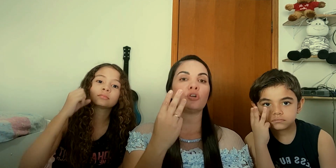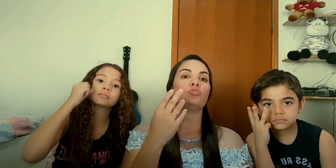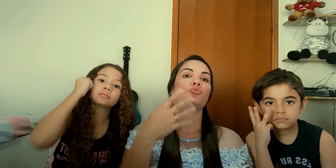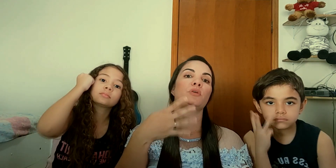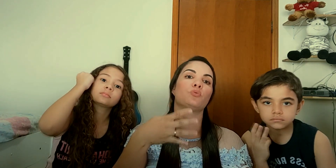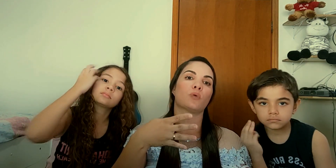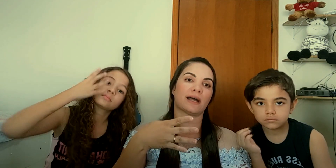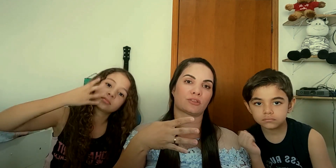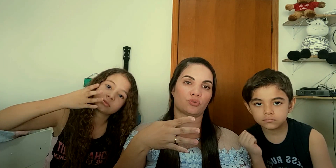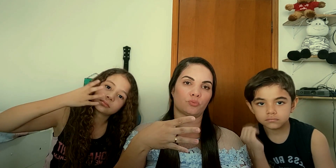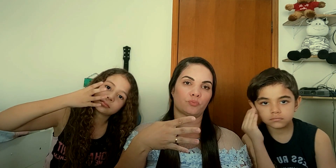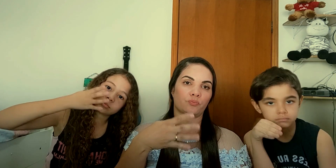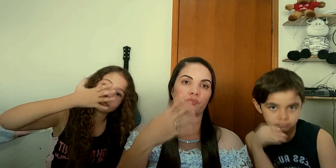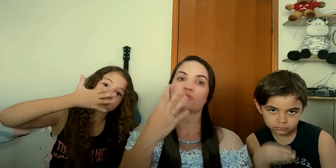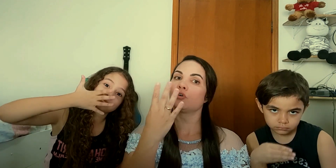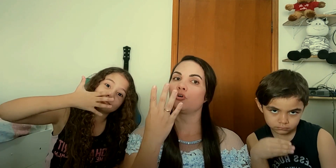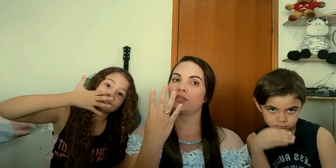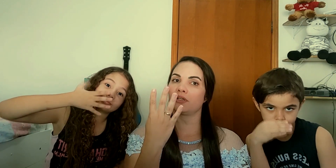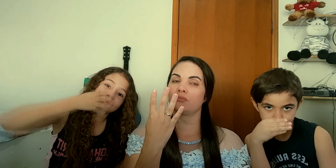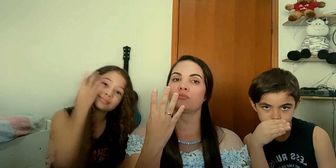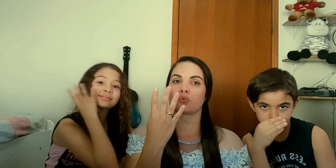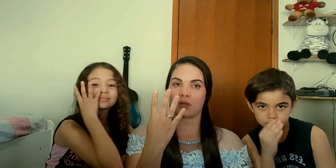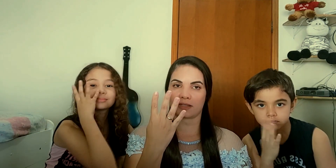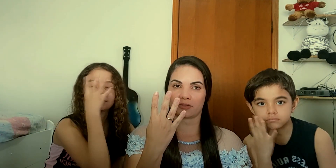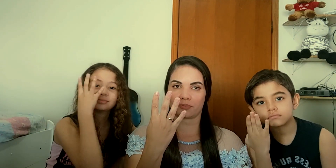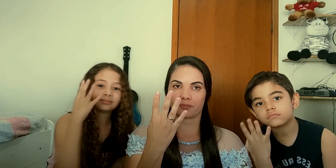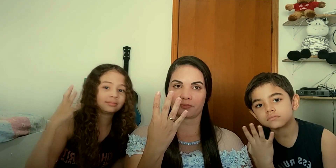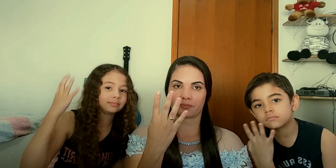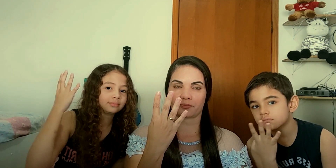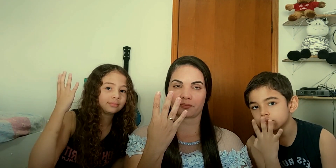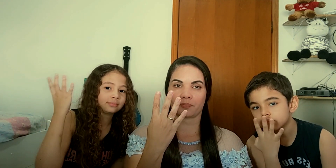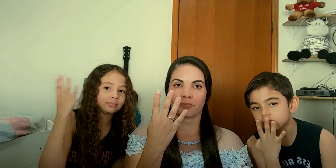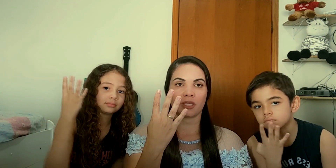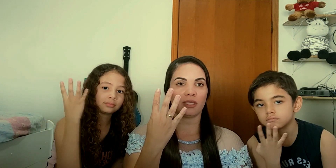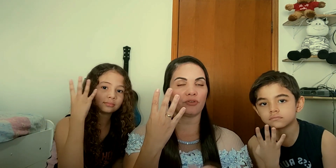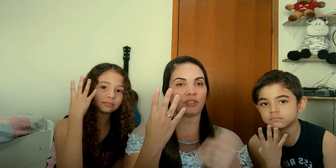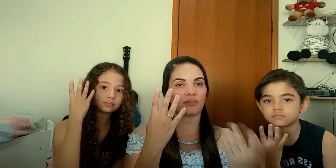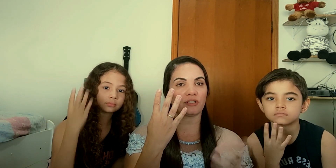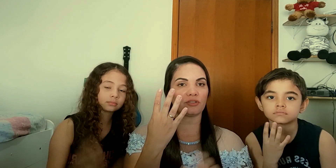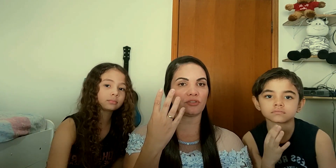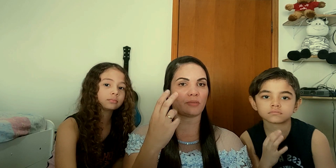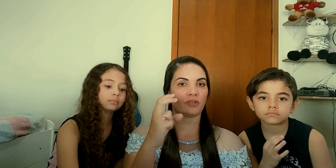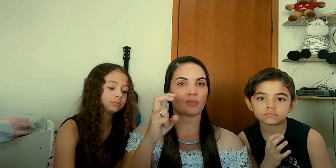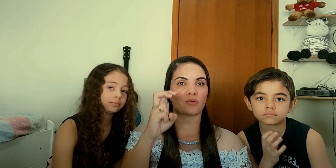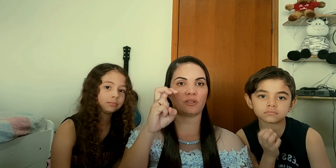Número quatro. Ou então, quatro. E os restantes é a mesma coisa.